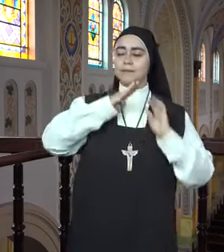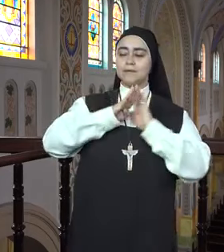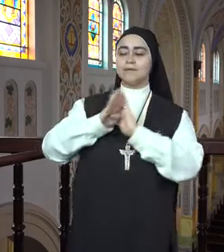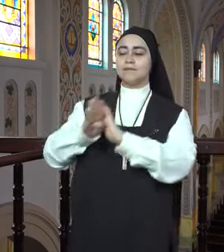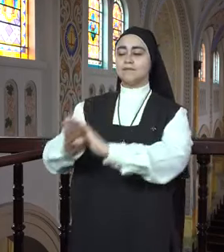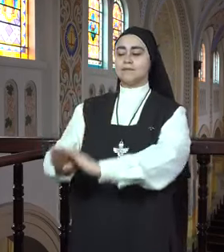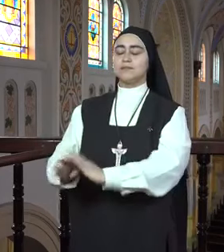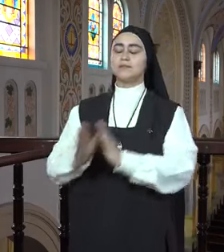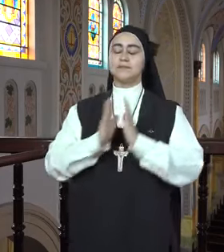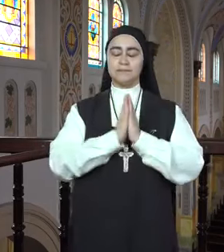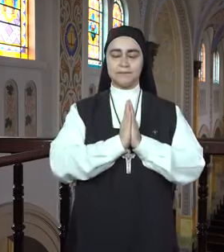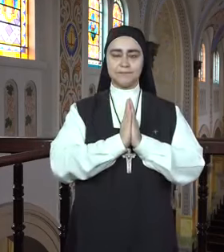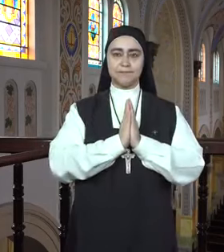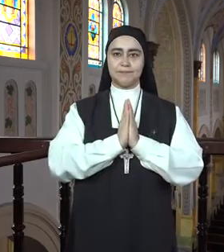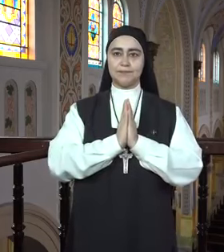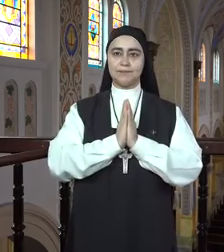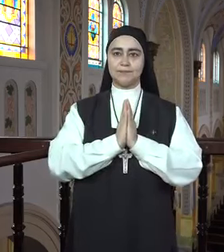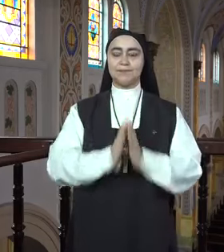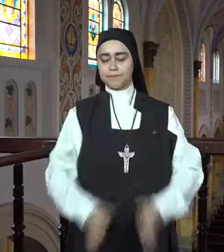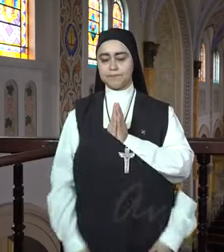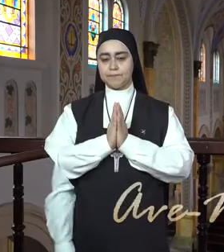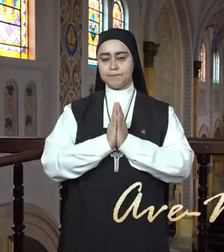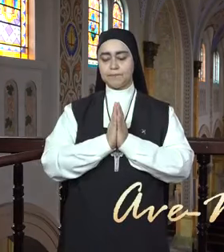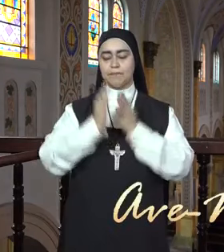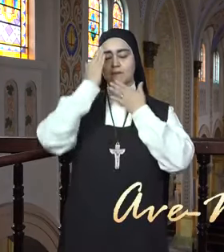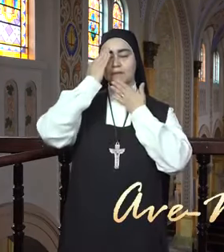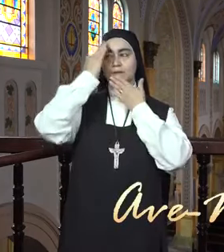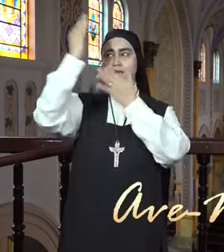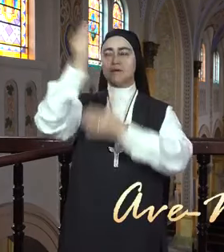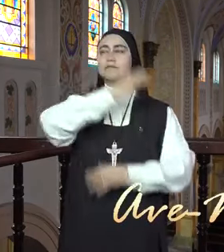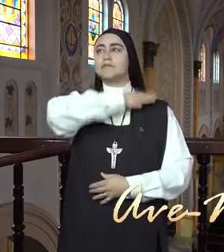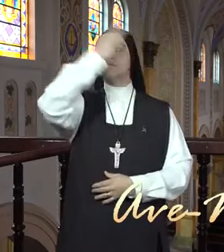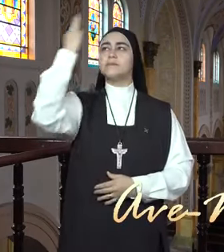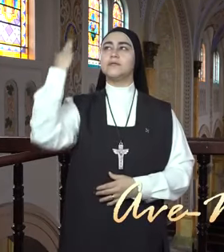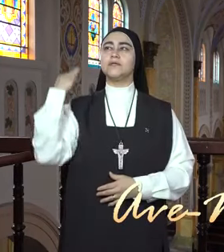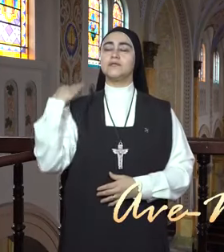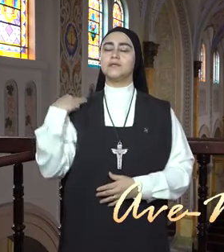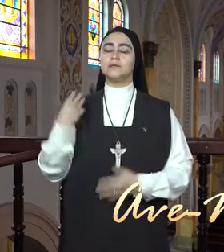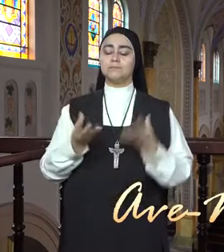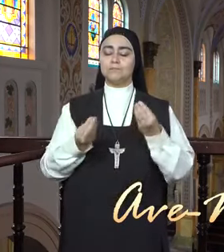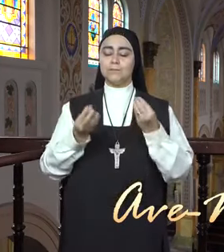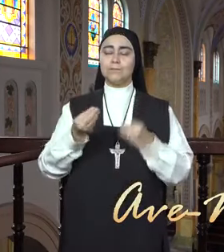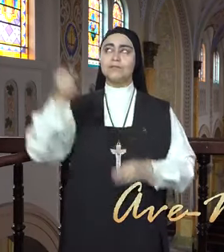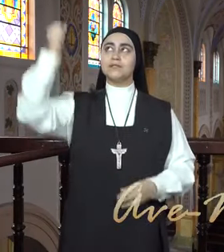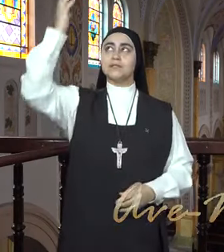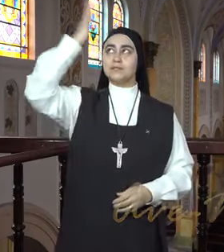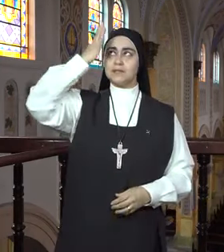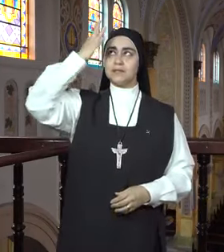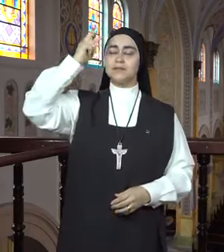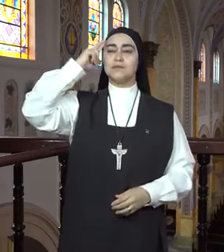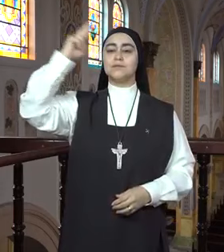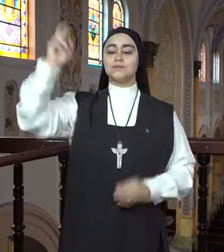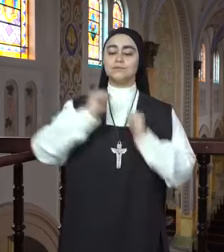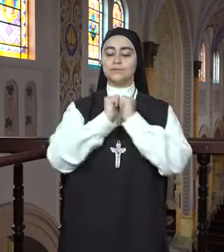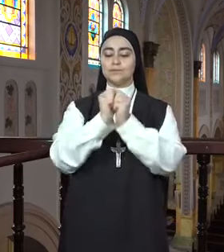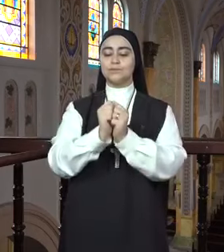mas livrai-nos do mal. Amém. Ave Maria, cheia de graça, o Senhor é convosco. Bendita sois